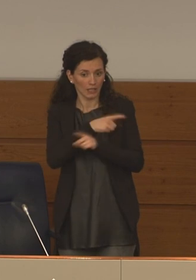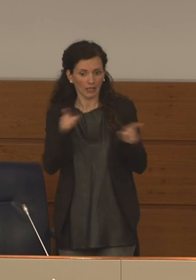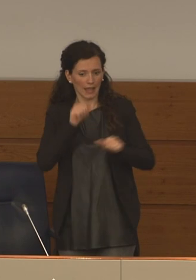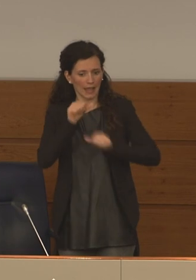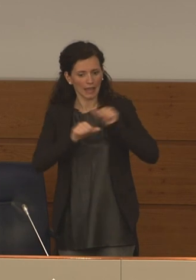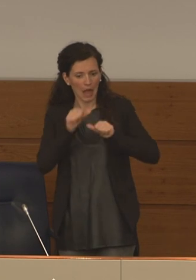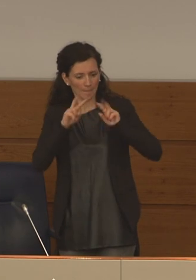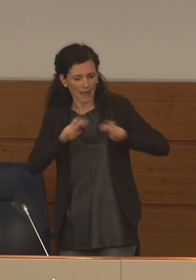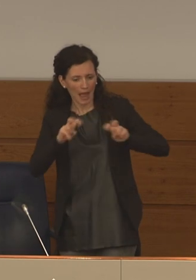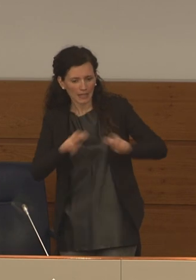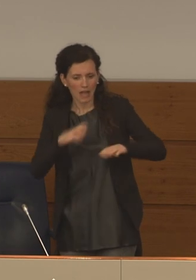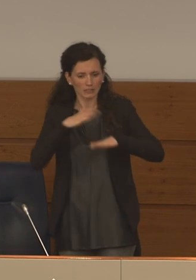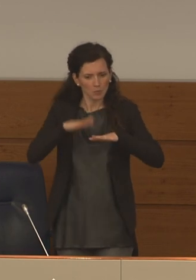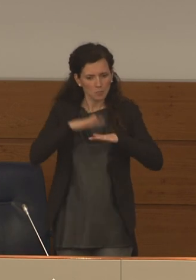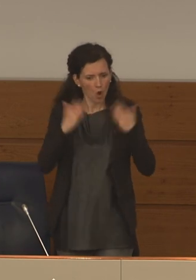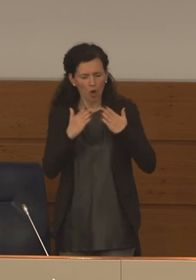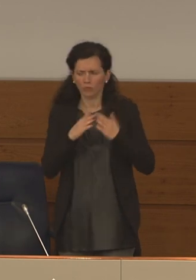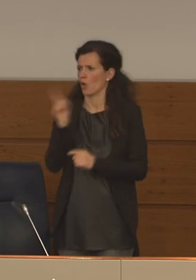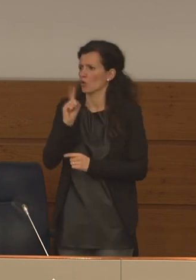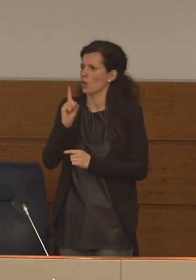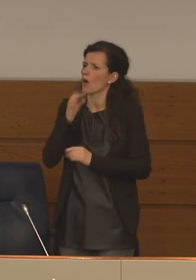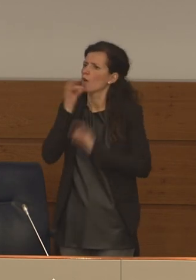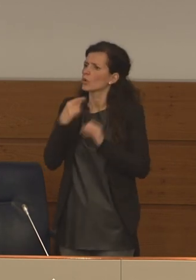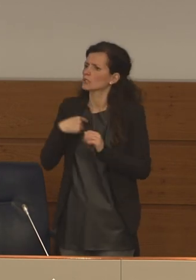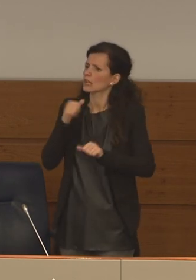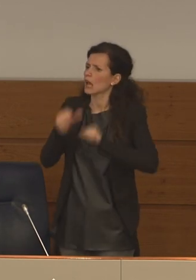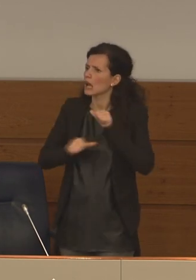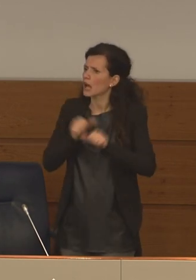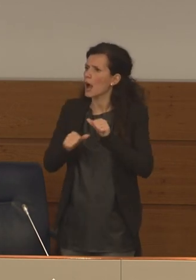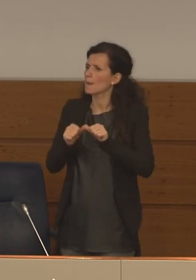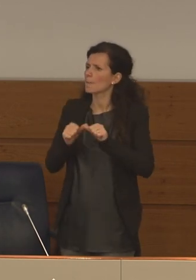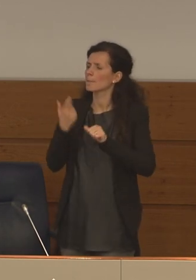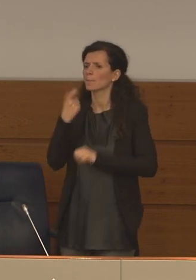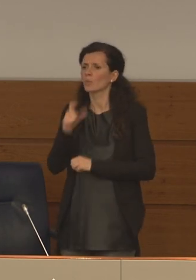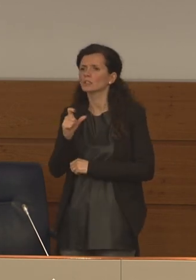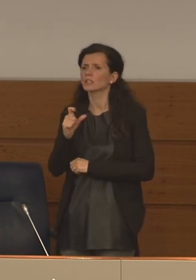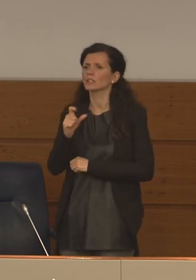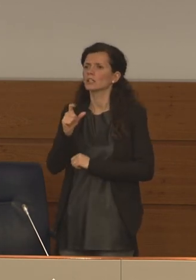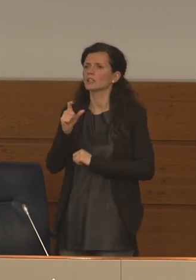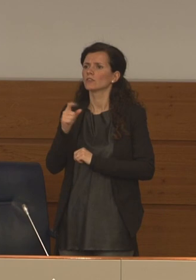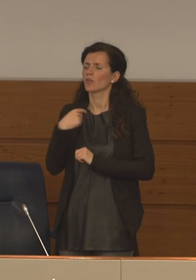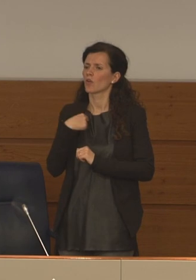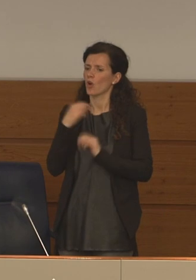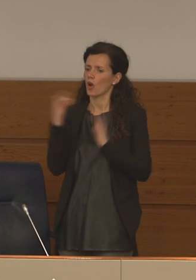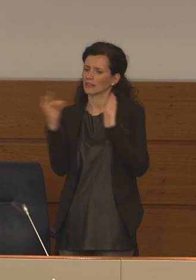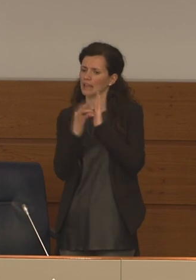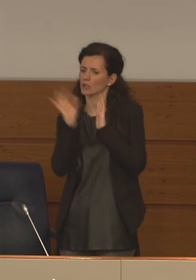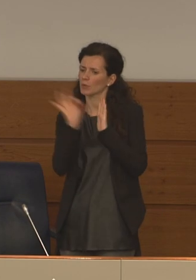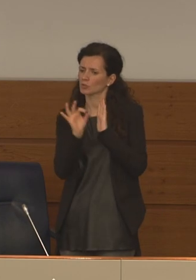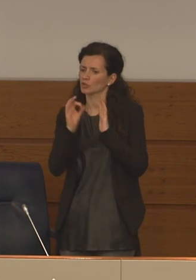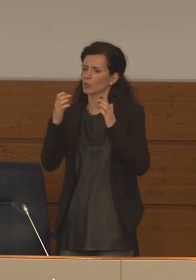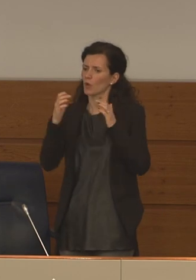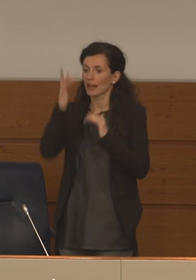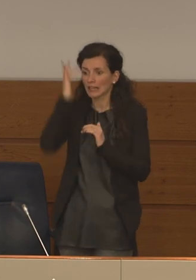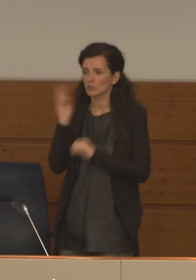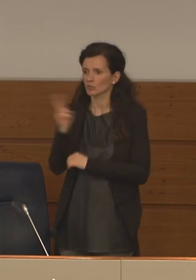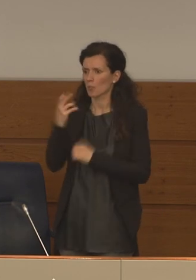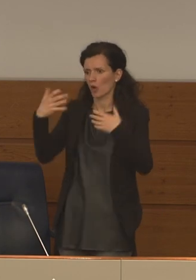non è no non è che uno cambia per diciamo per abbassare il tasso di letalità è una strategia